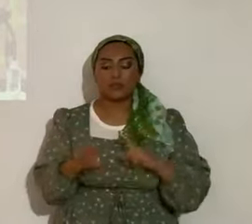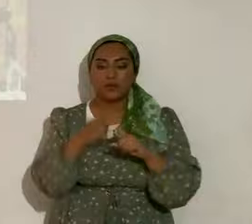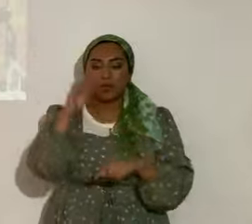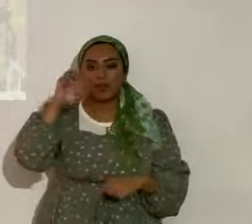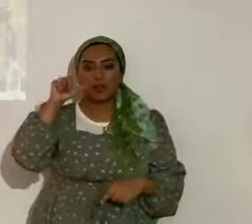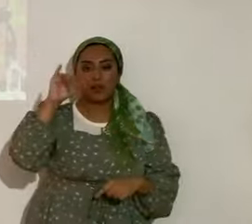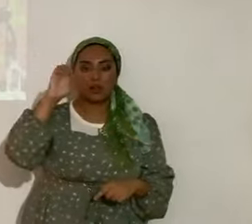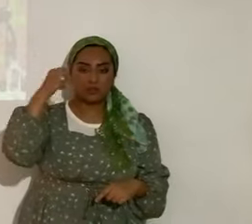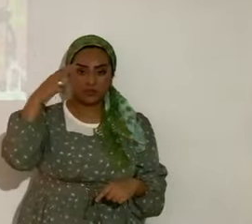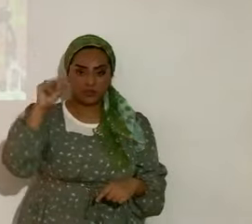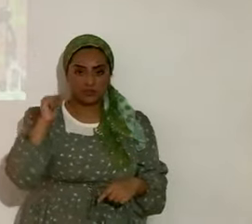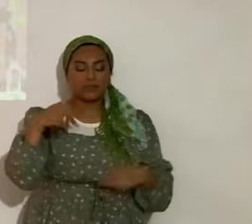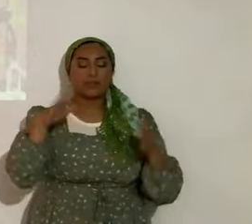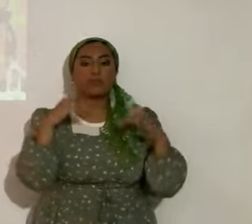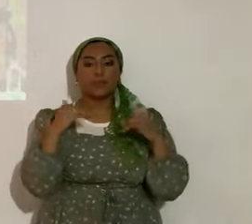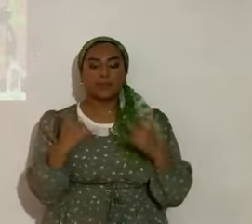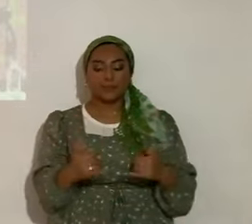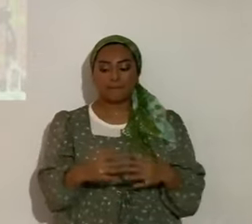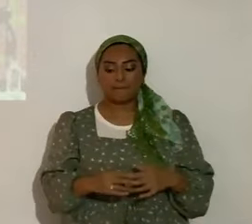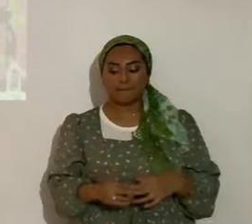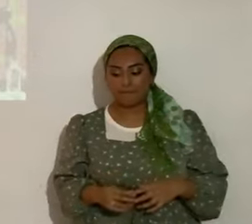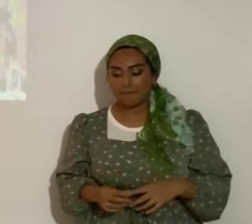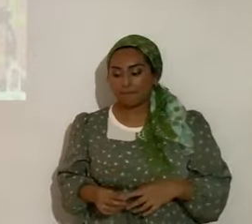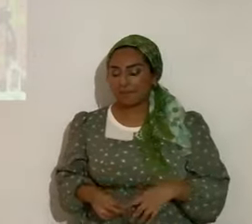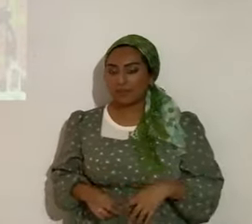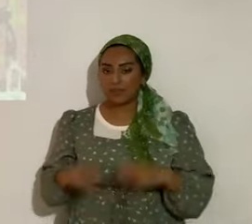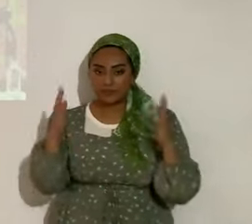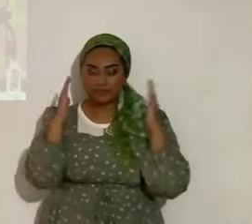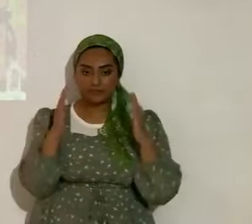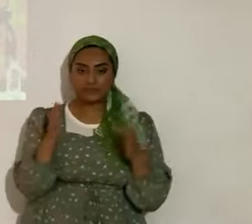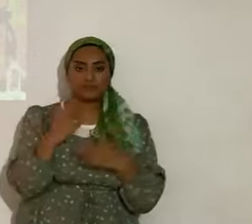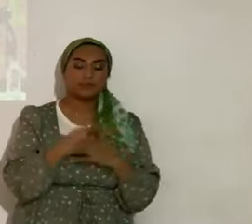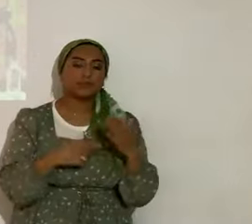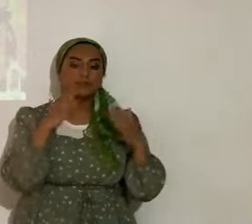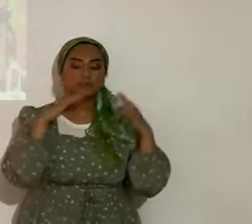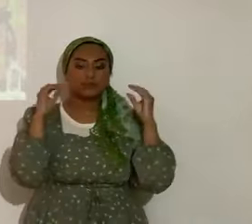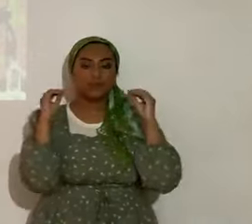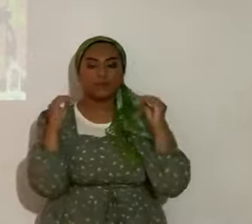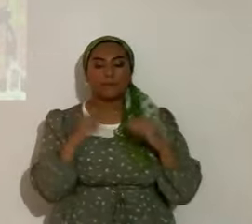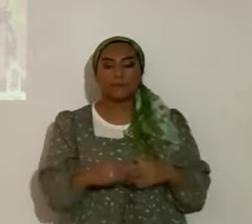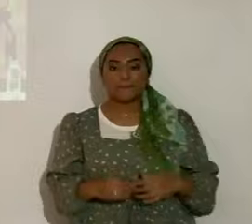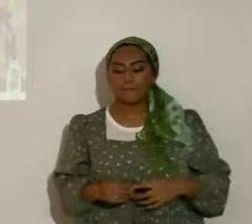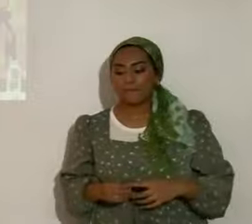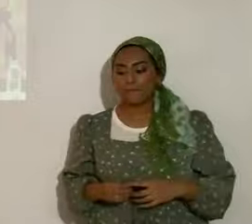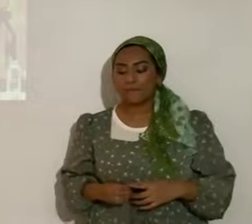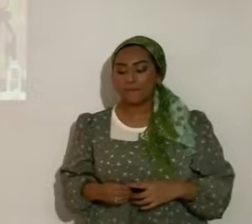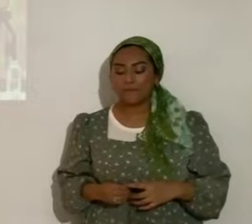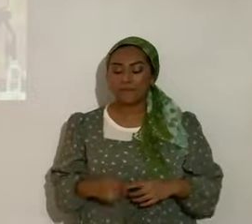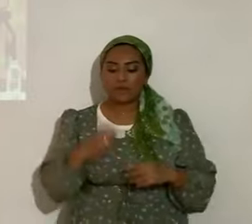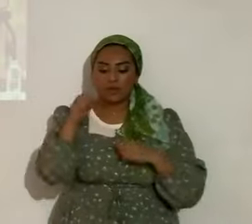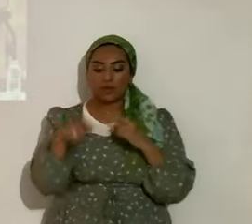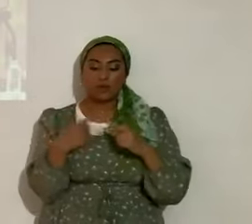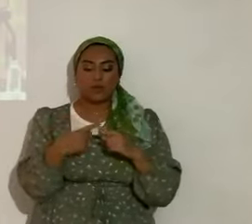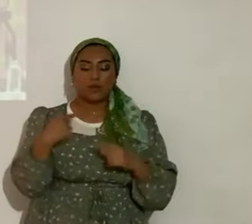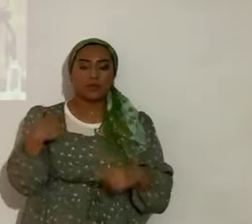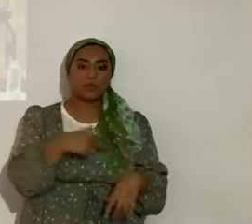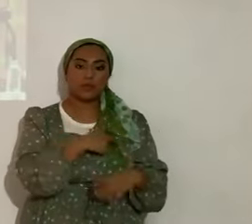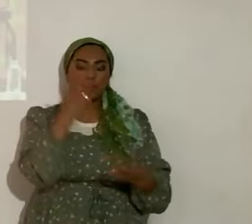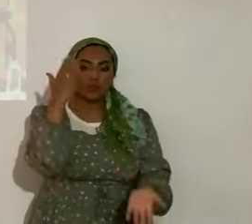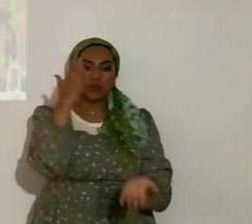Eliseo. Ahora, pongan mucha atención a lo que les voy a ministrar. Cuando uno deja de